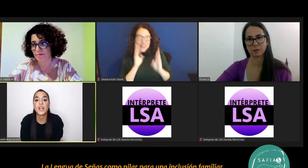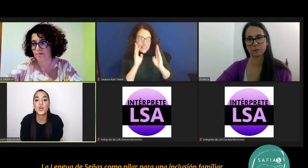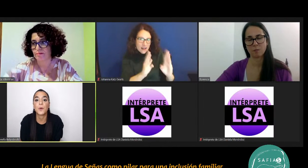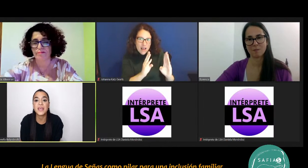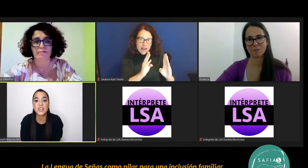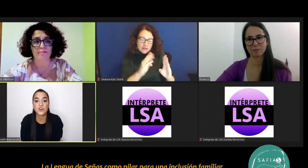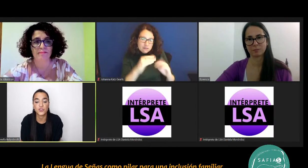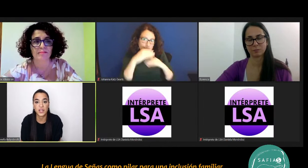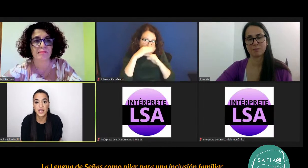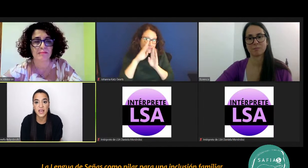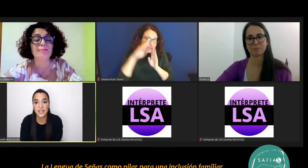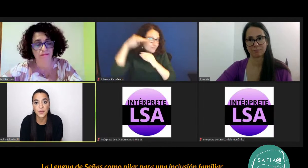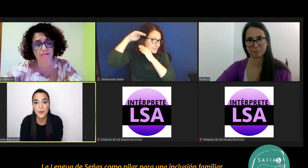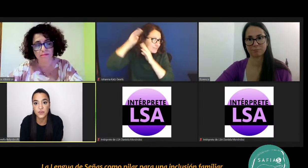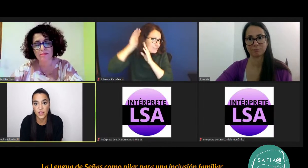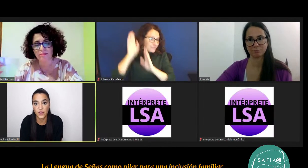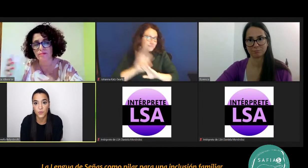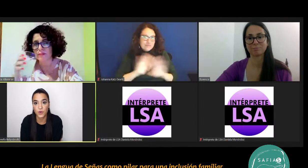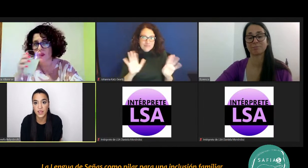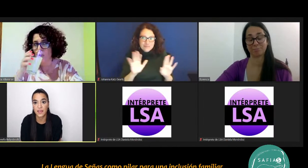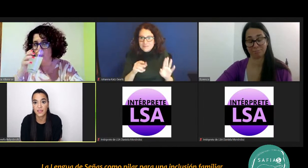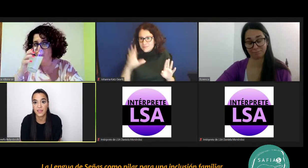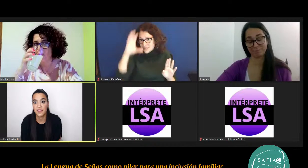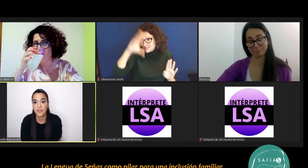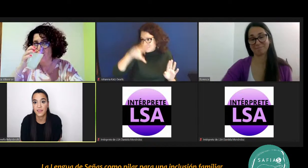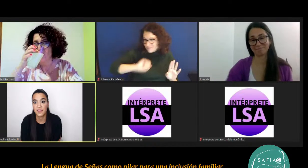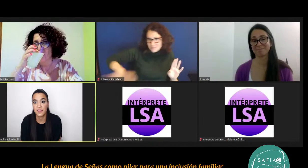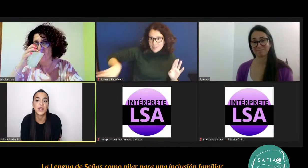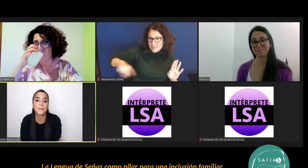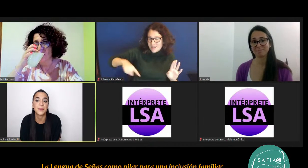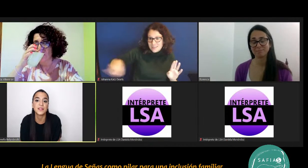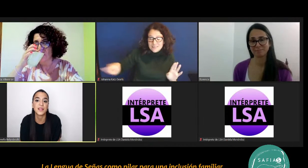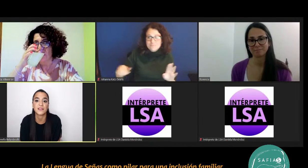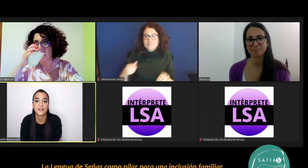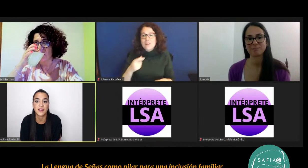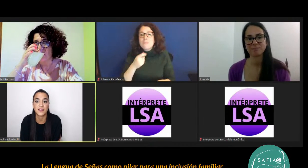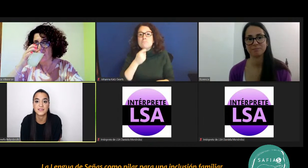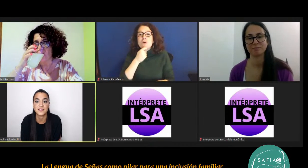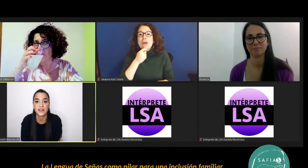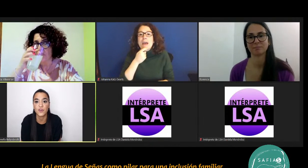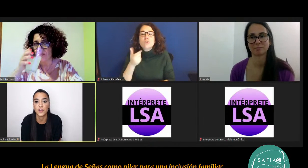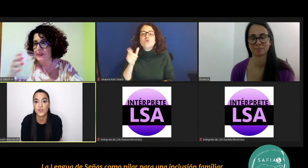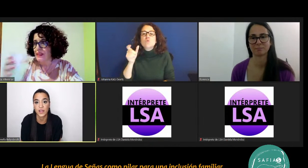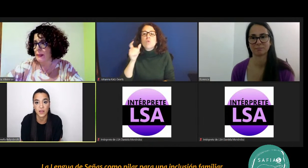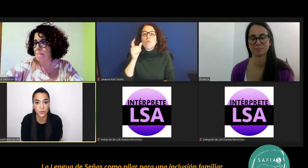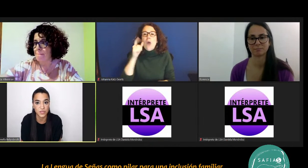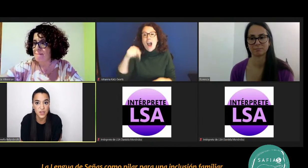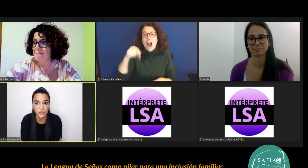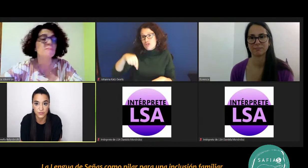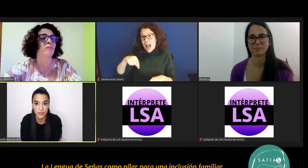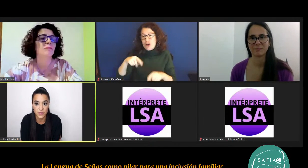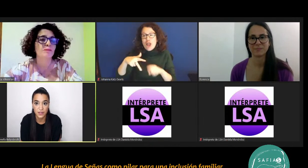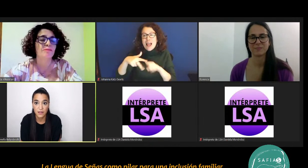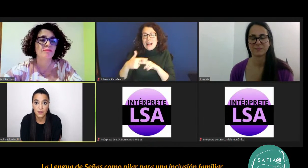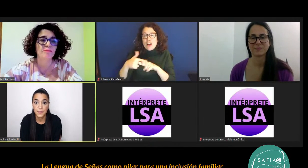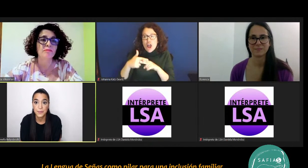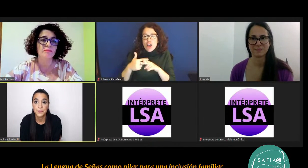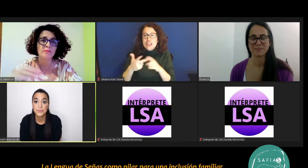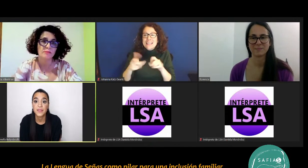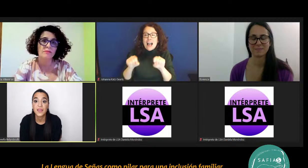El modelo médico no tiene nada que ver con la comunidad. Es solamente estar encerrado en lo que es la audición.